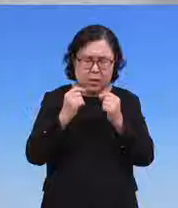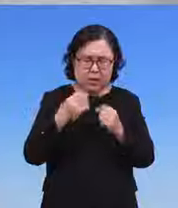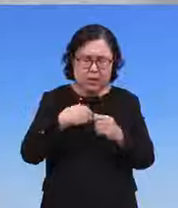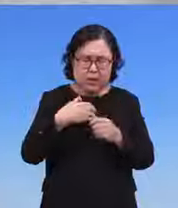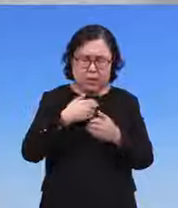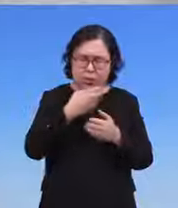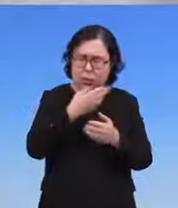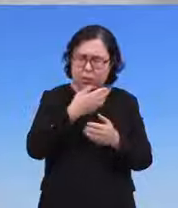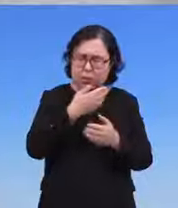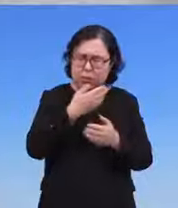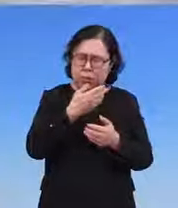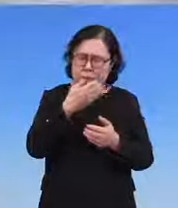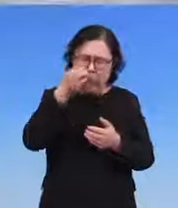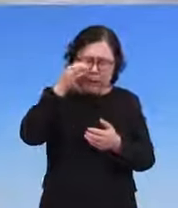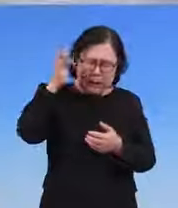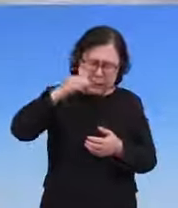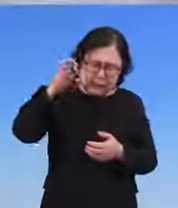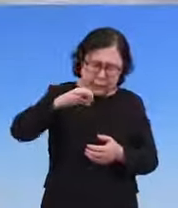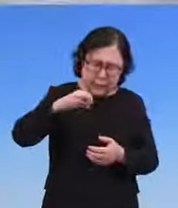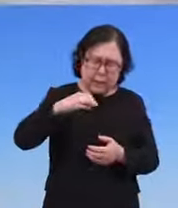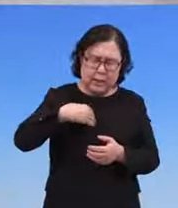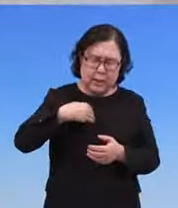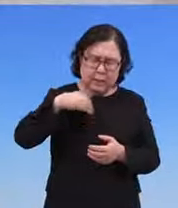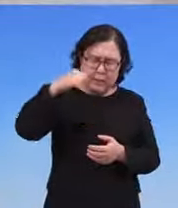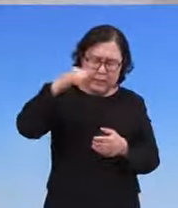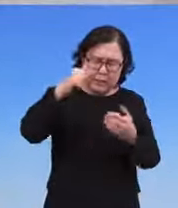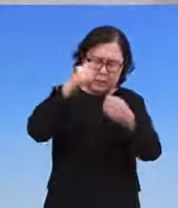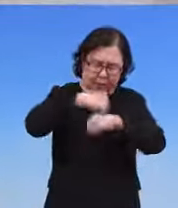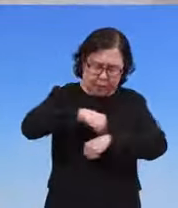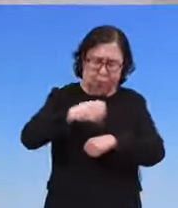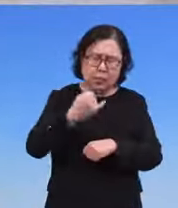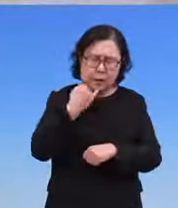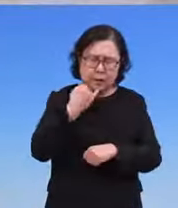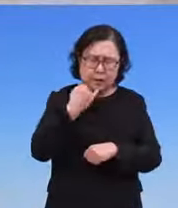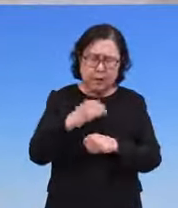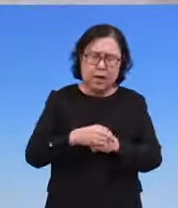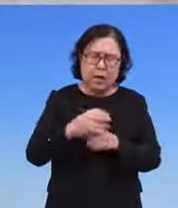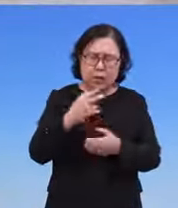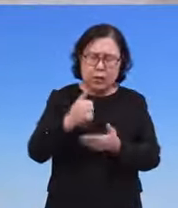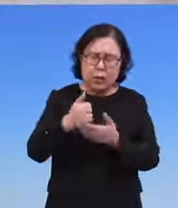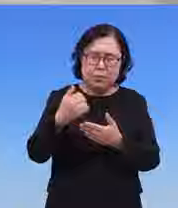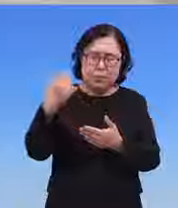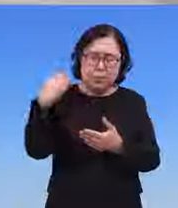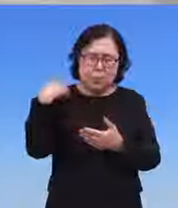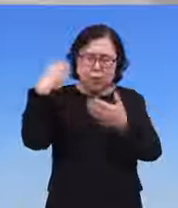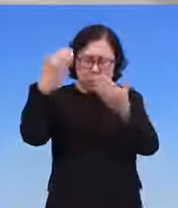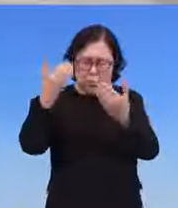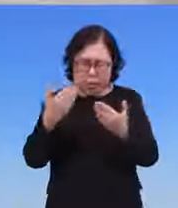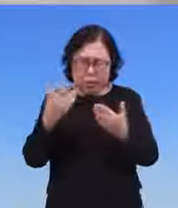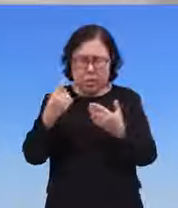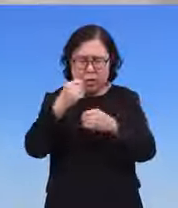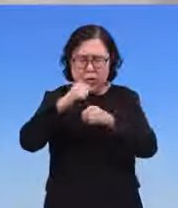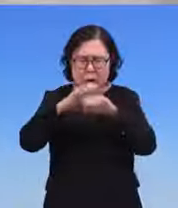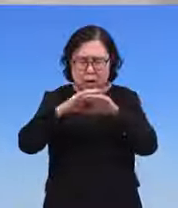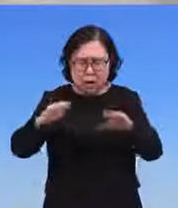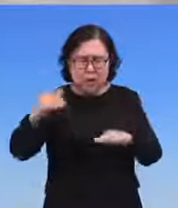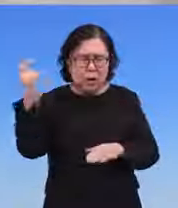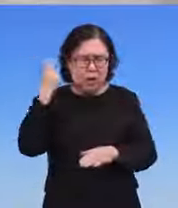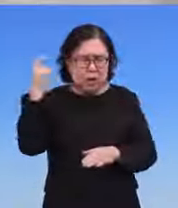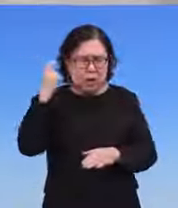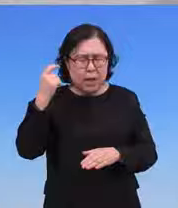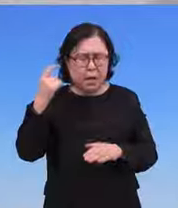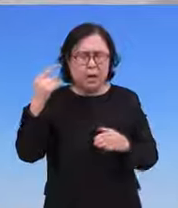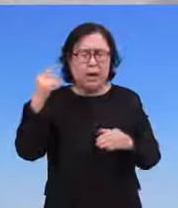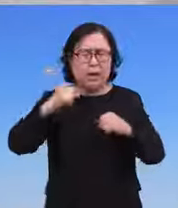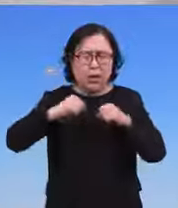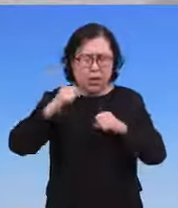세례요한처럼 나는 중요하지 않은 인생이오니 나는 쇠하여도 괜찮습니다. 주님이 맡겨주신 그